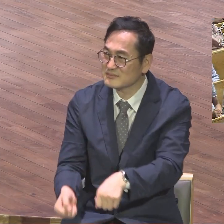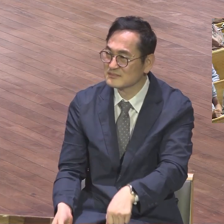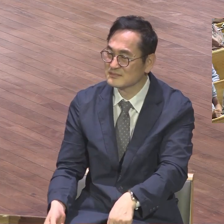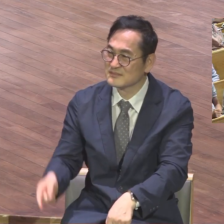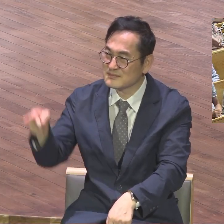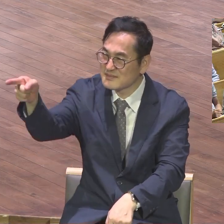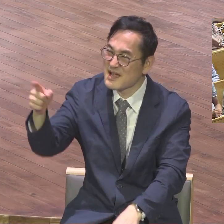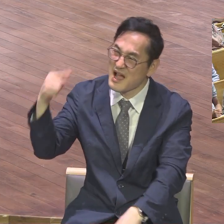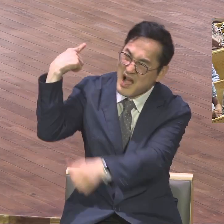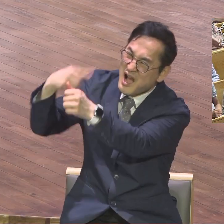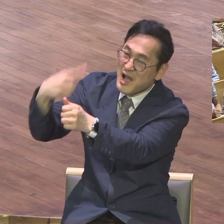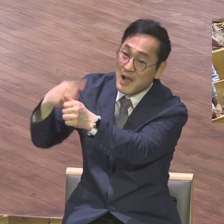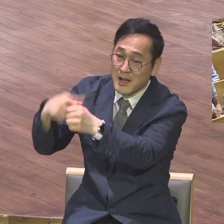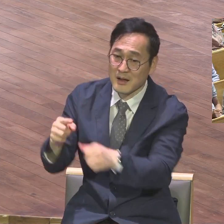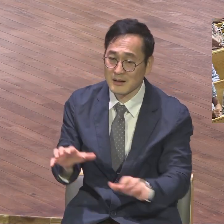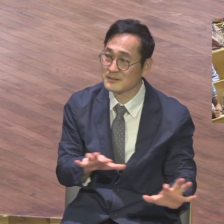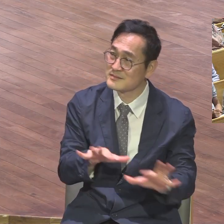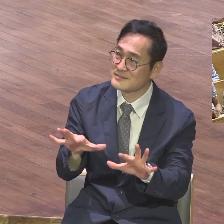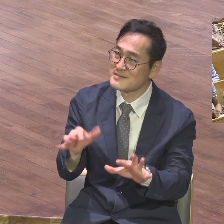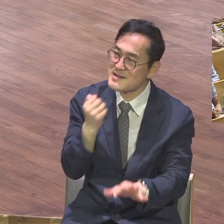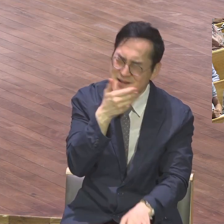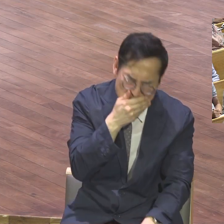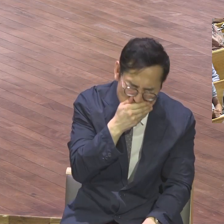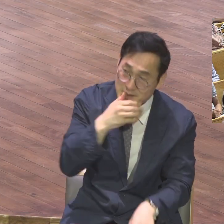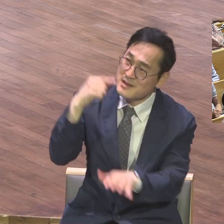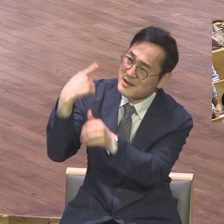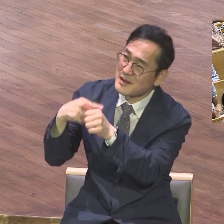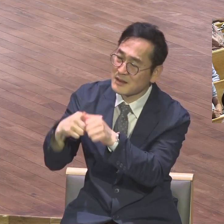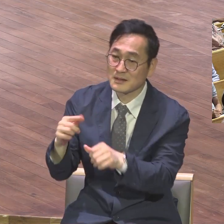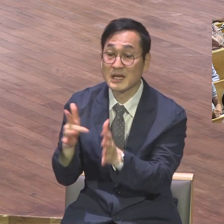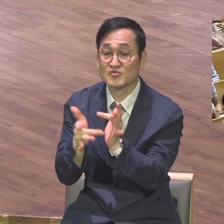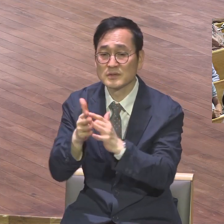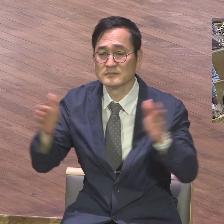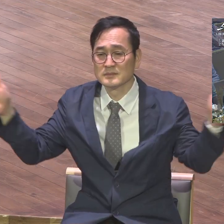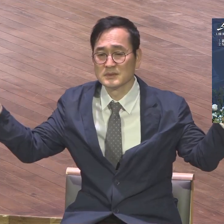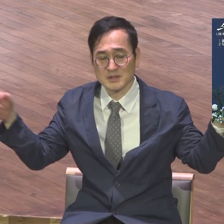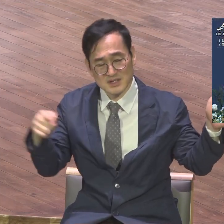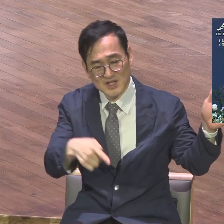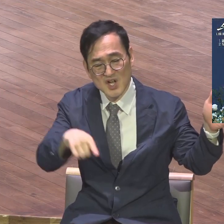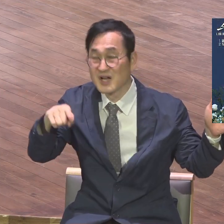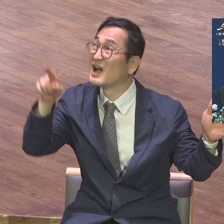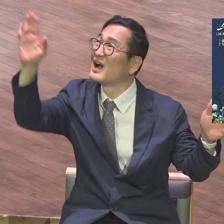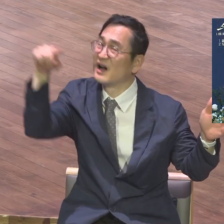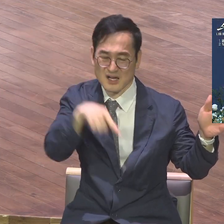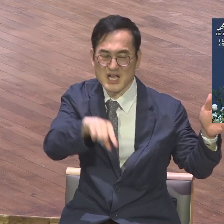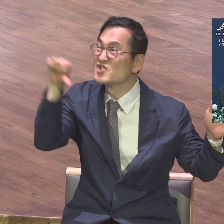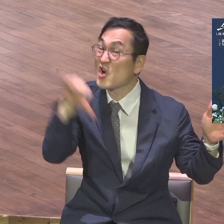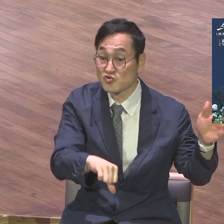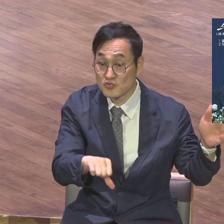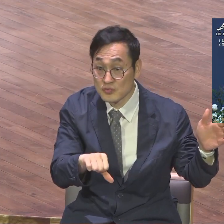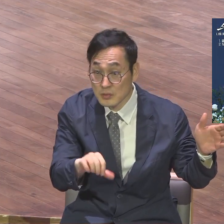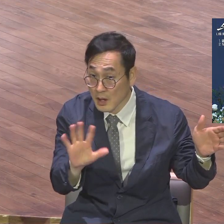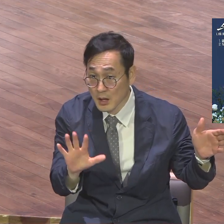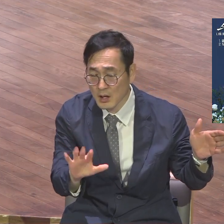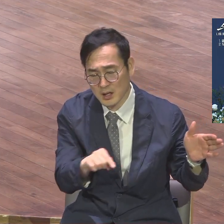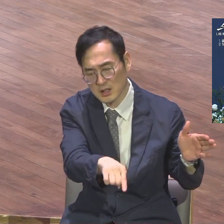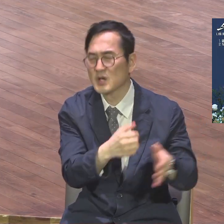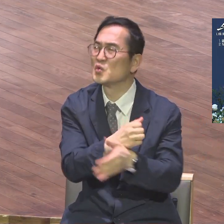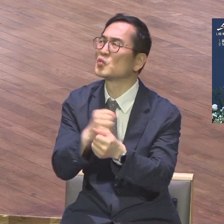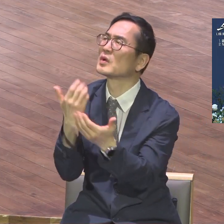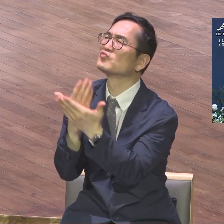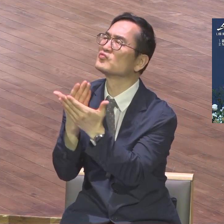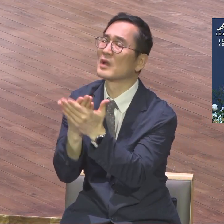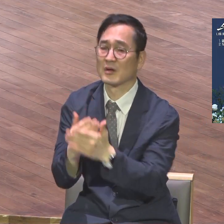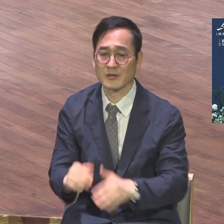주옵소서. 예수님만 그랬습니까? 스데반. 그러면 상대보다도 먼저 뭐요 여러분의